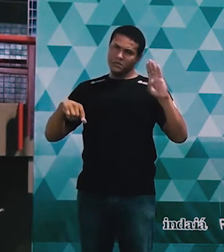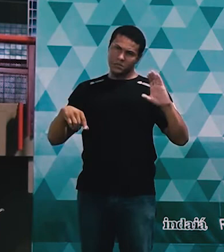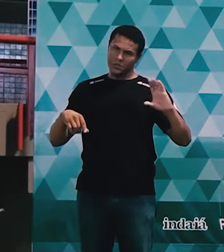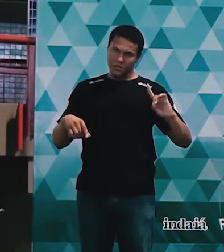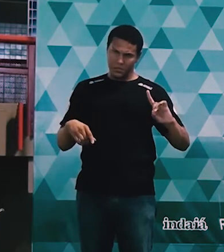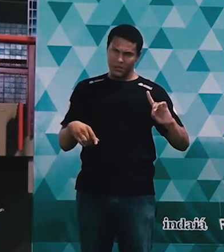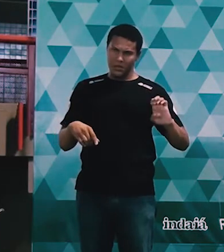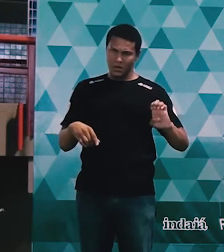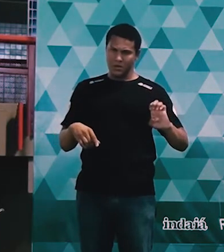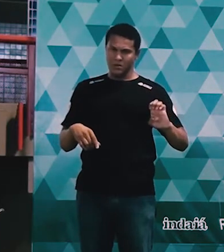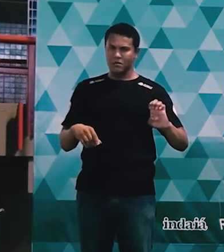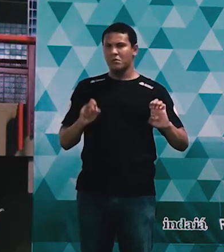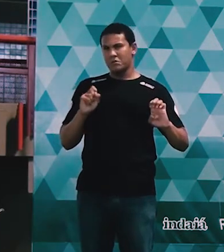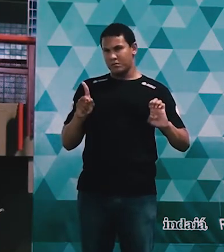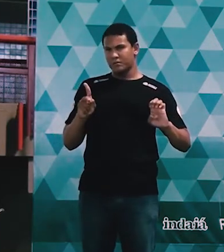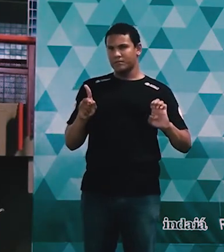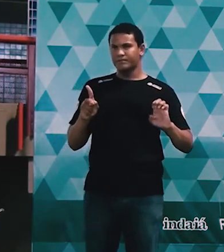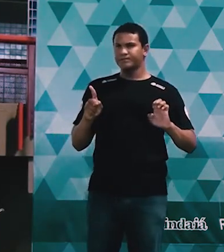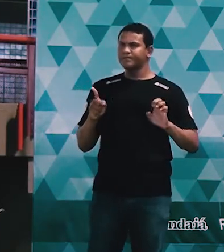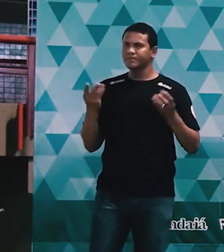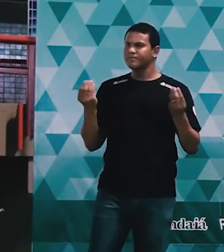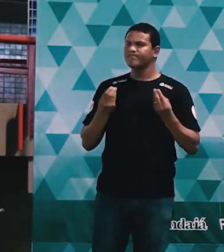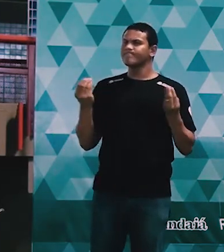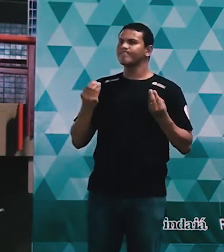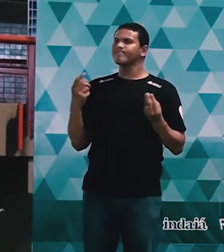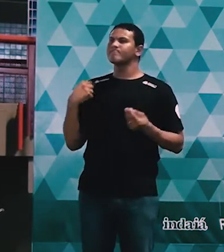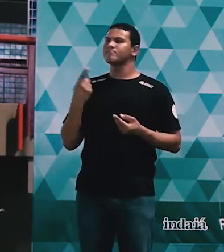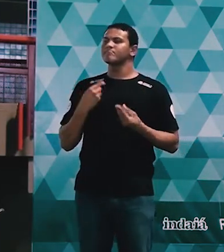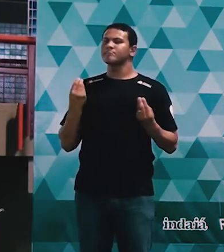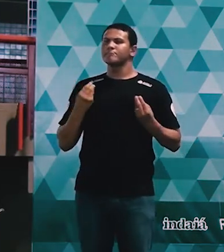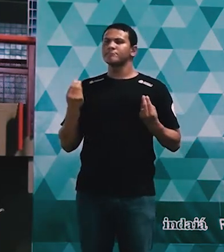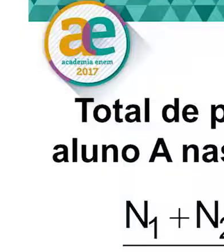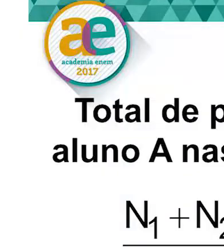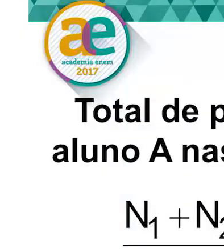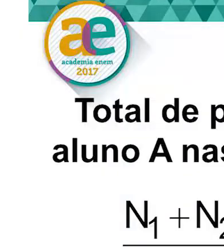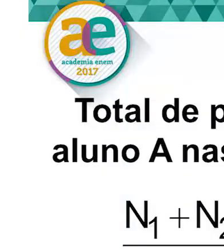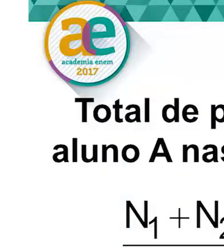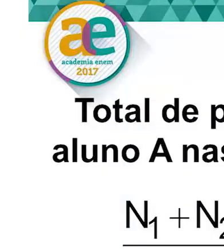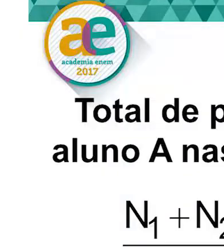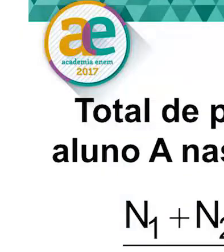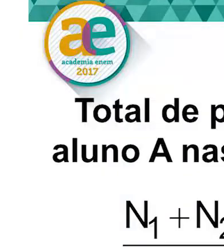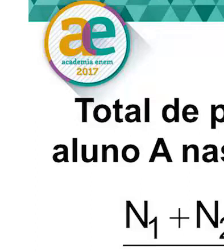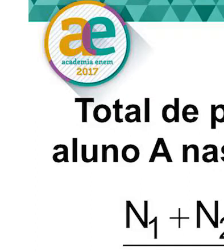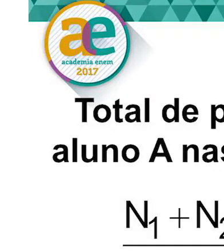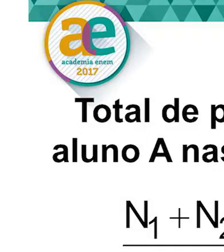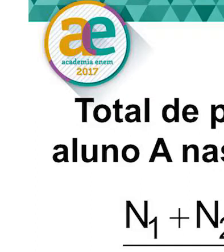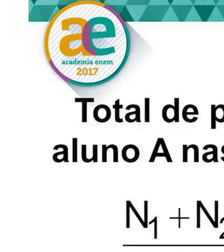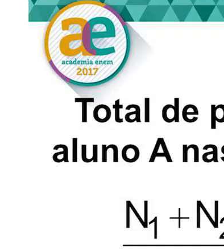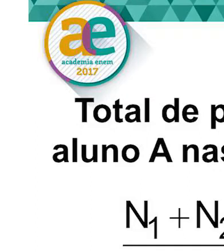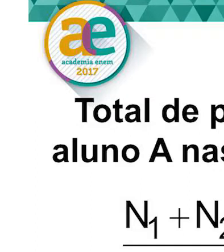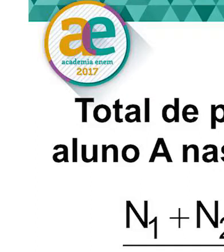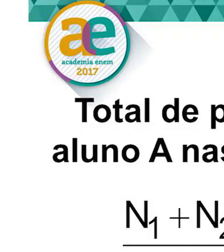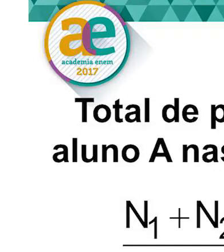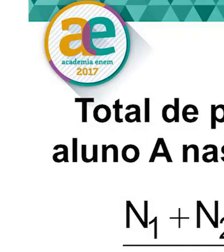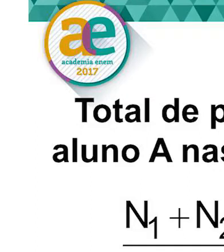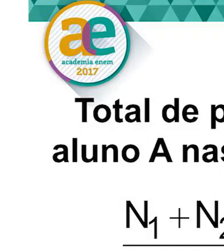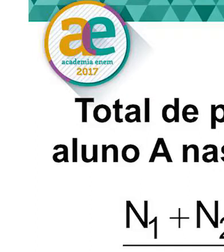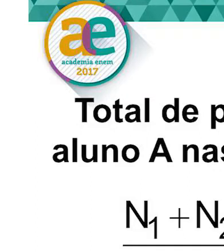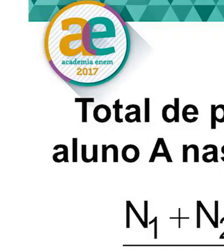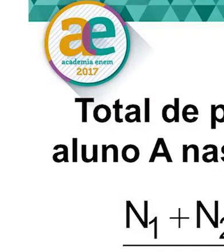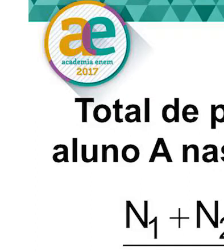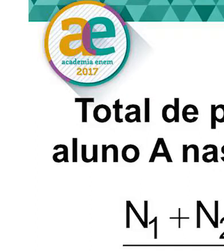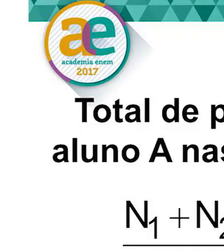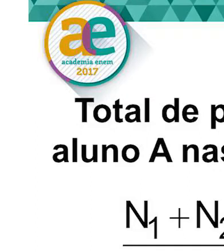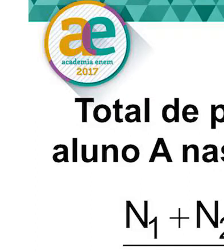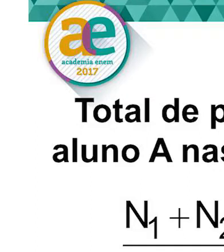para o D e para o E. Então, o que é que a gente vai fazer? Eu vou fazer o seguinte, ó. Eu vou pegar, pessoal, e tentar calcular qual